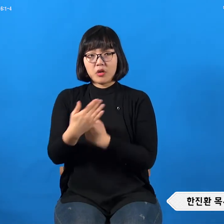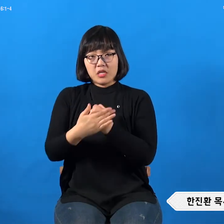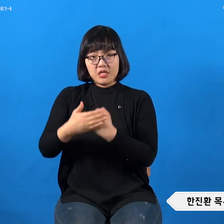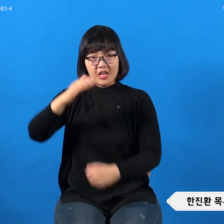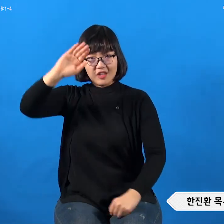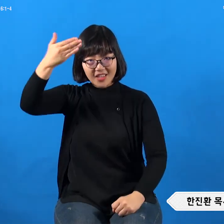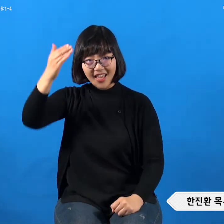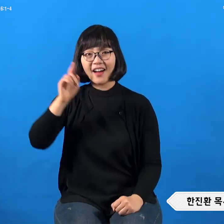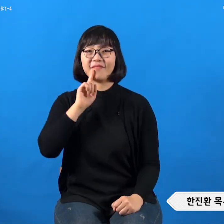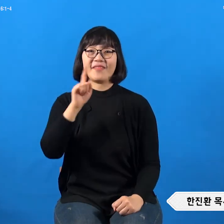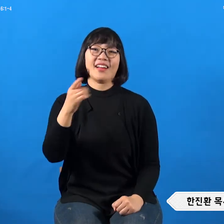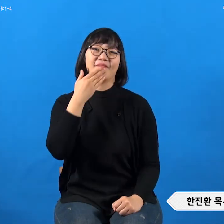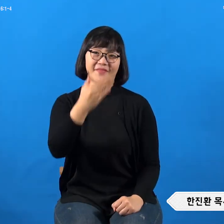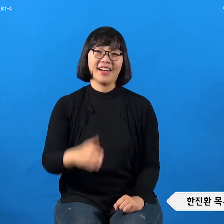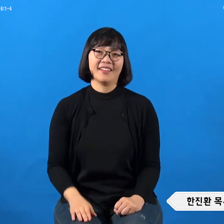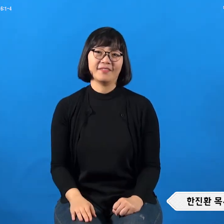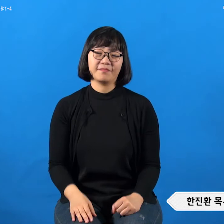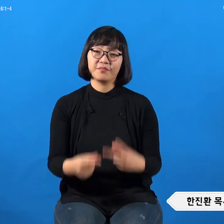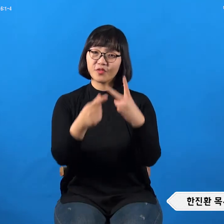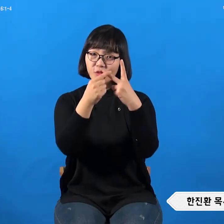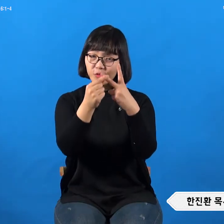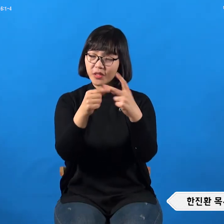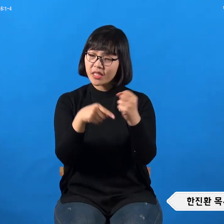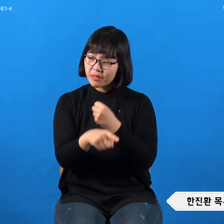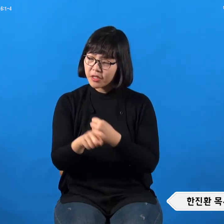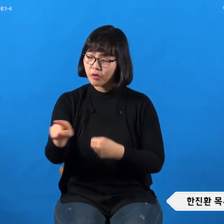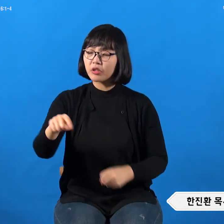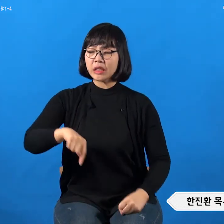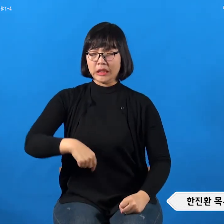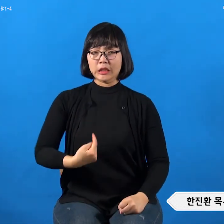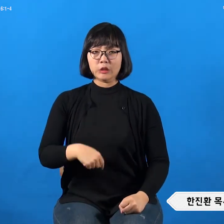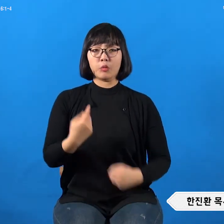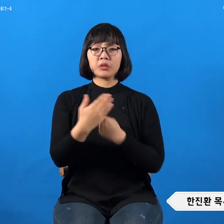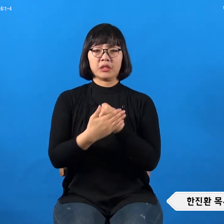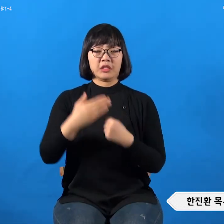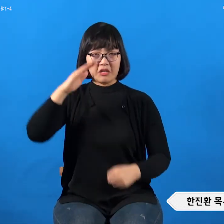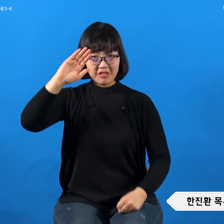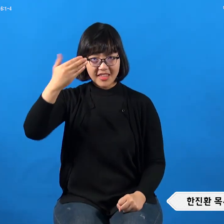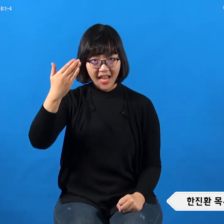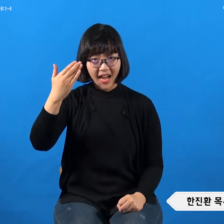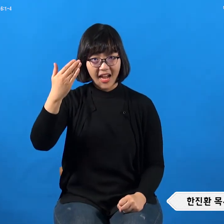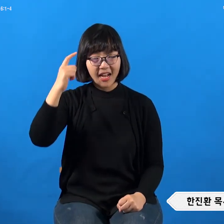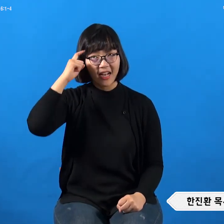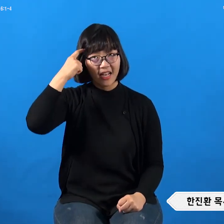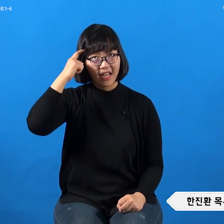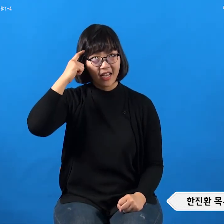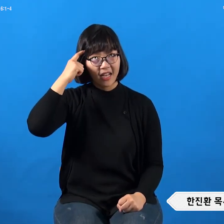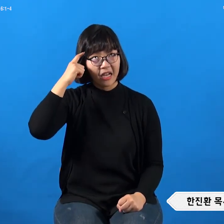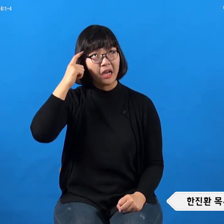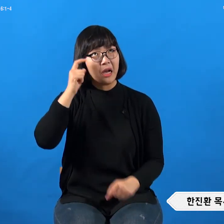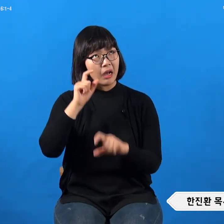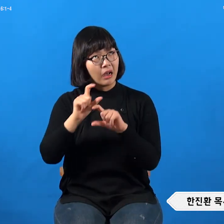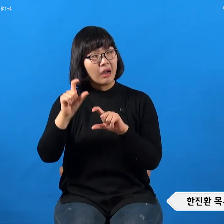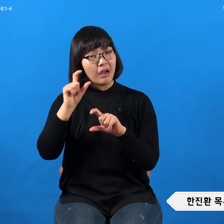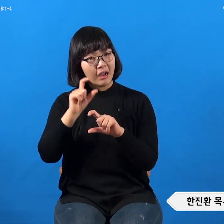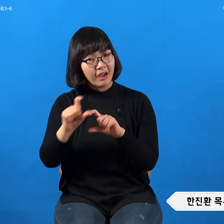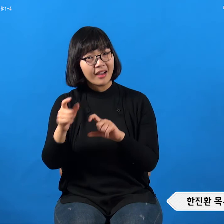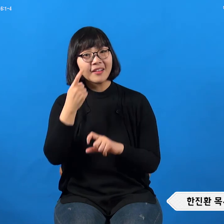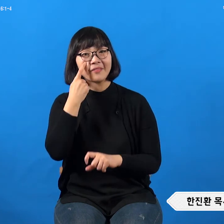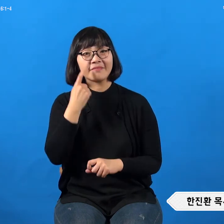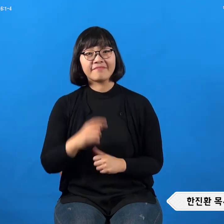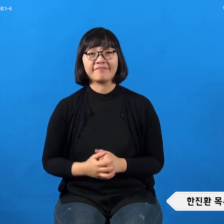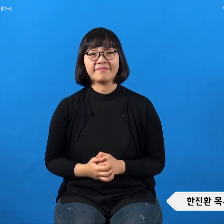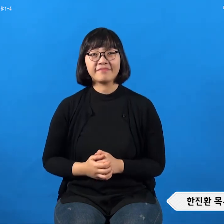그 후자로 우리가 해석을 하면 연보하는 것이 그 사람, 자기 연보하는 자기에게 은혜가 된다는